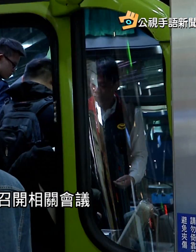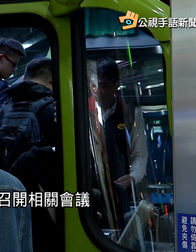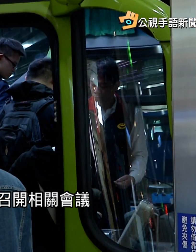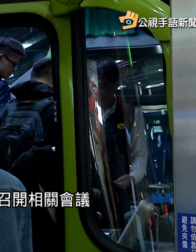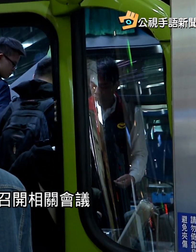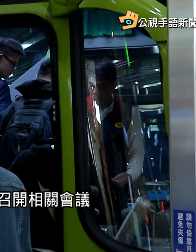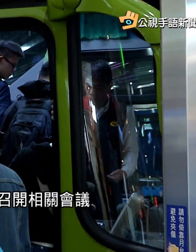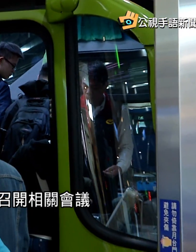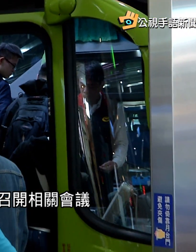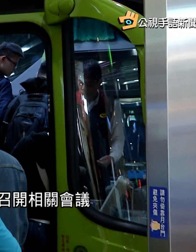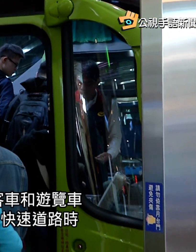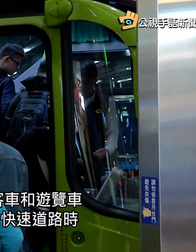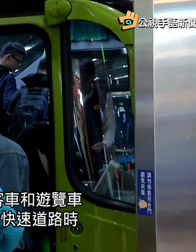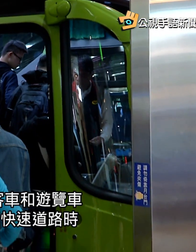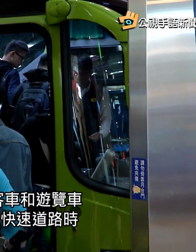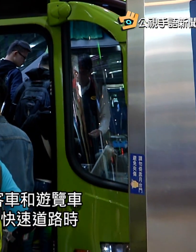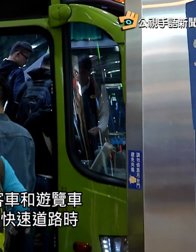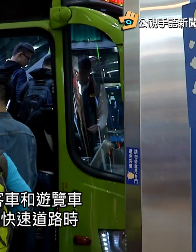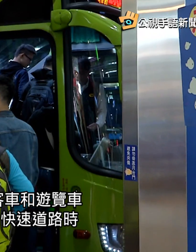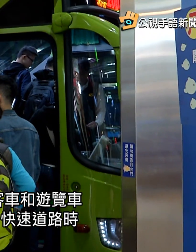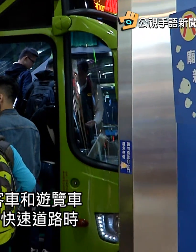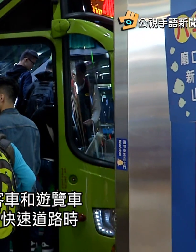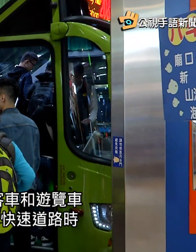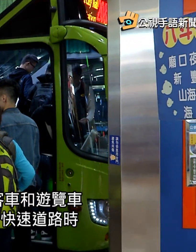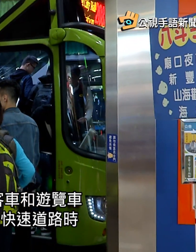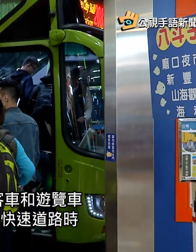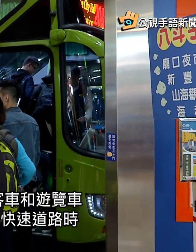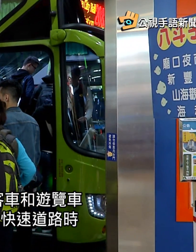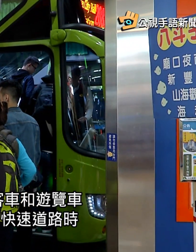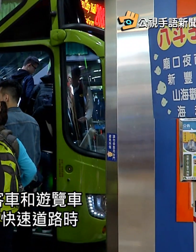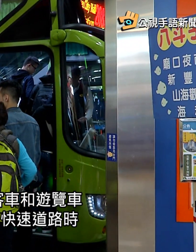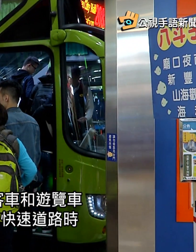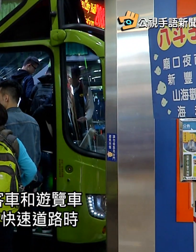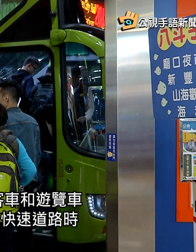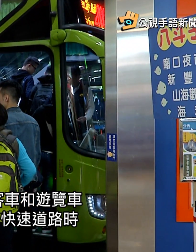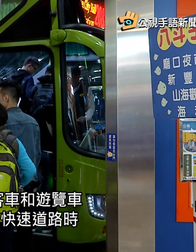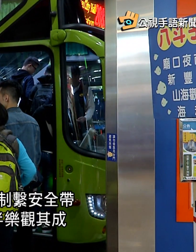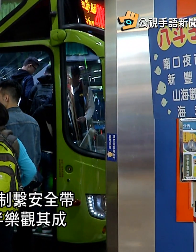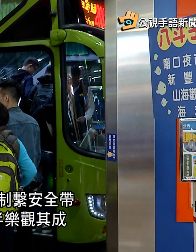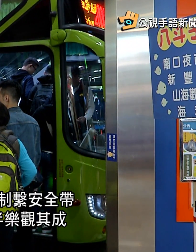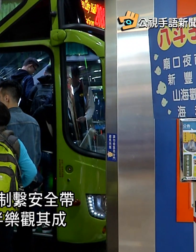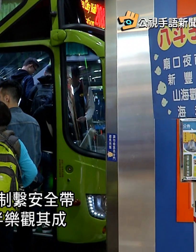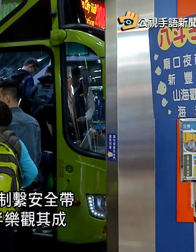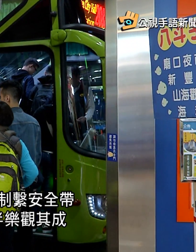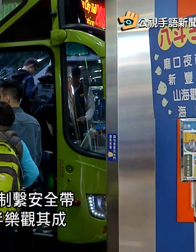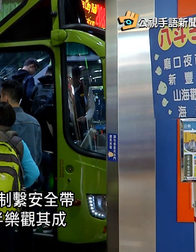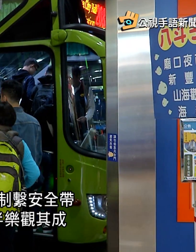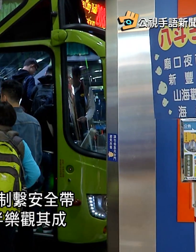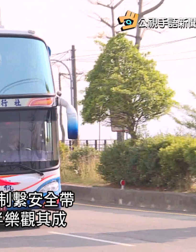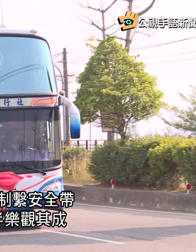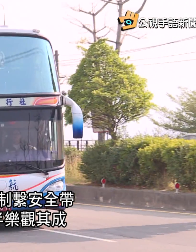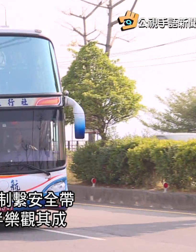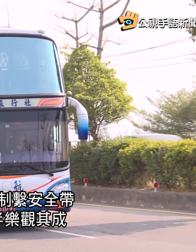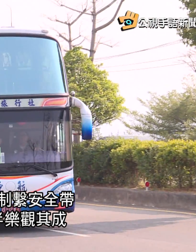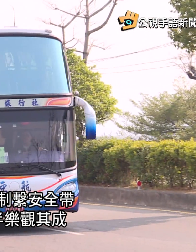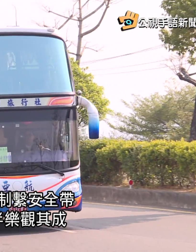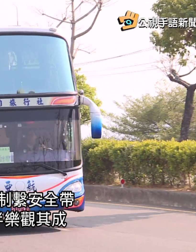月召开相关会议，初步朝大客车和游览车行驶国道、快速道路时都必须强制系安全带，民众多半乐观其